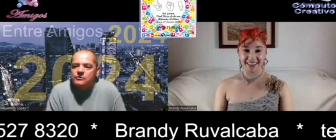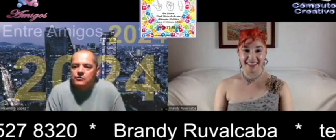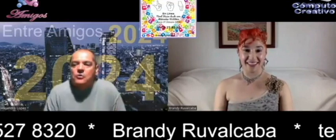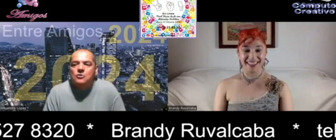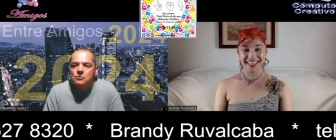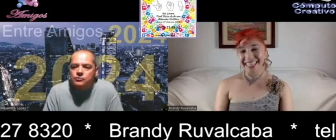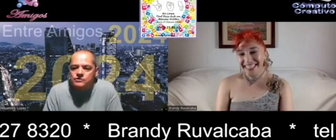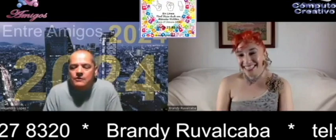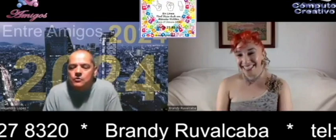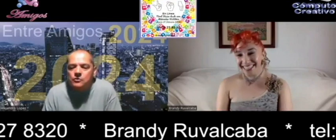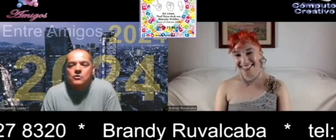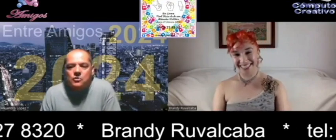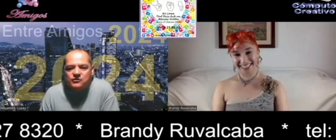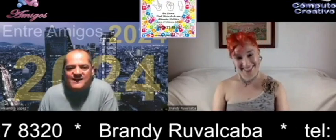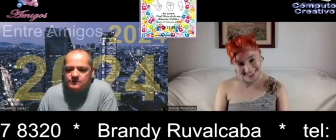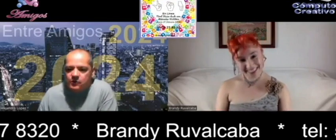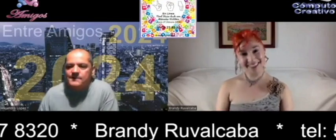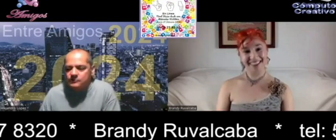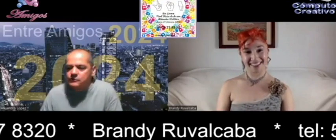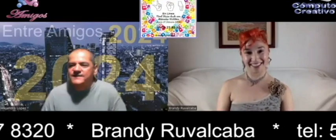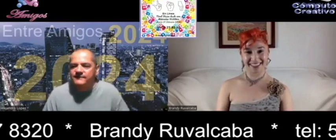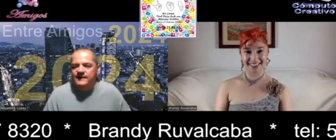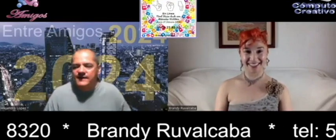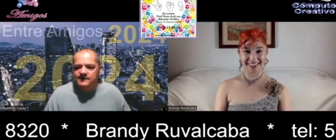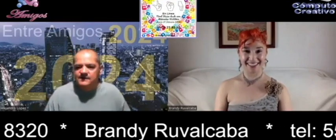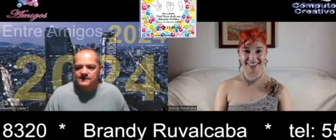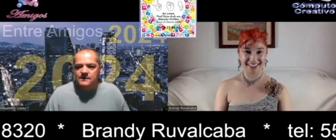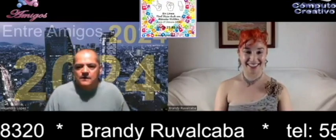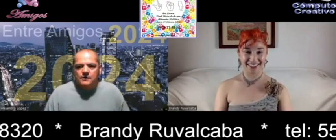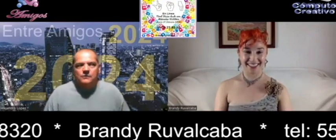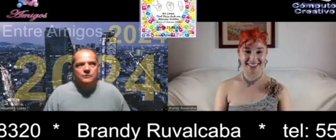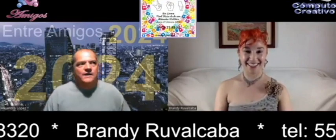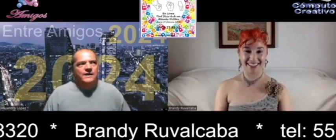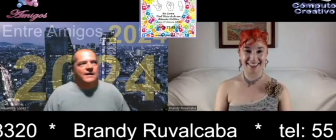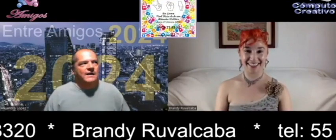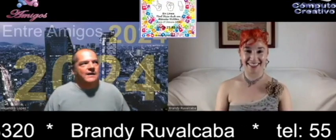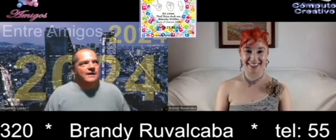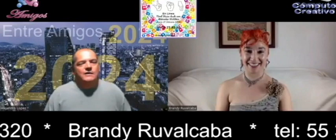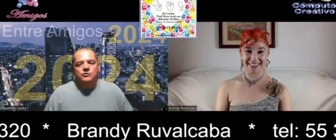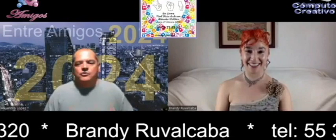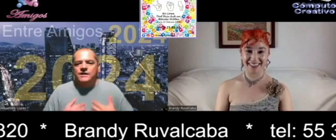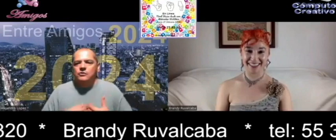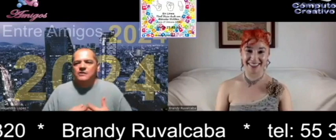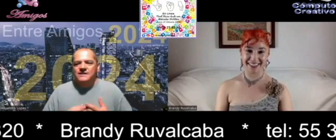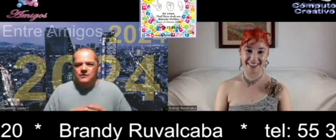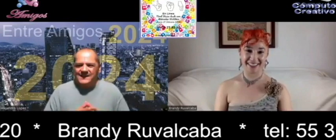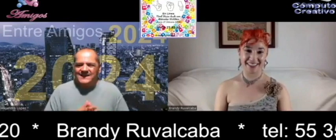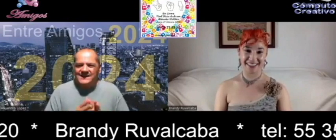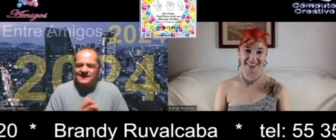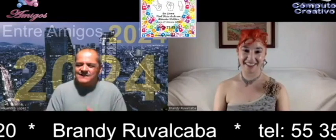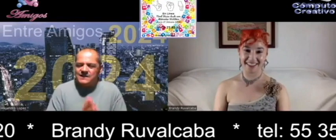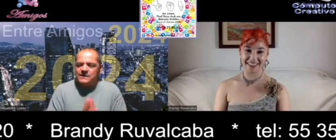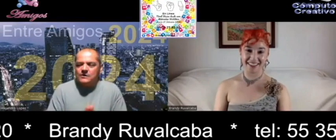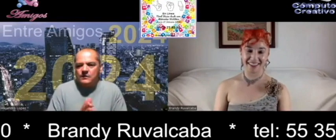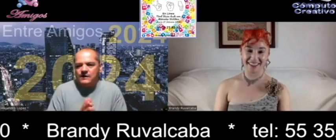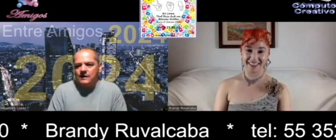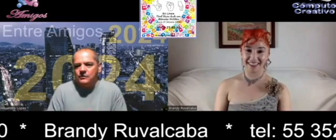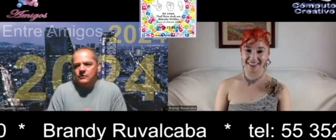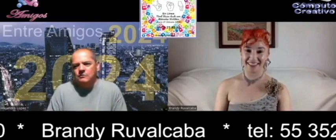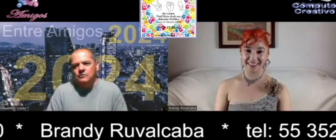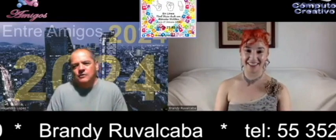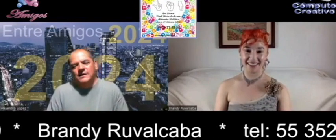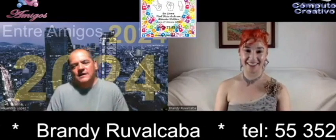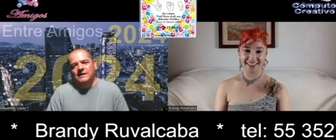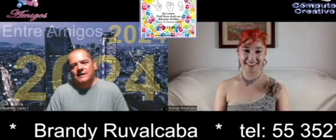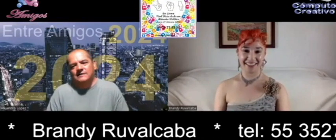ando haciendo o buscando cosas nuevas, cosas diferentes. Como que yo siento que eso de quedarte estático en